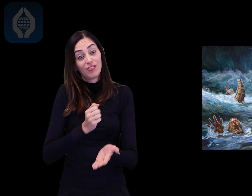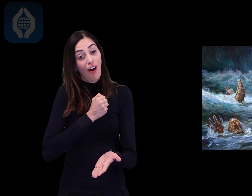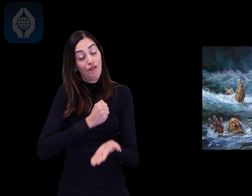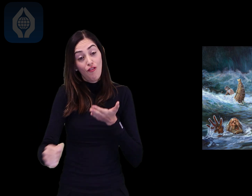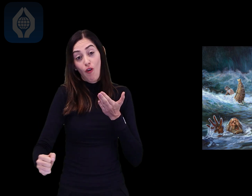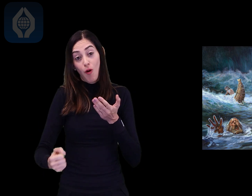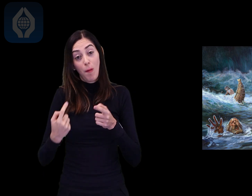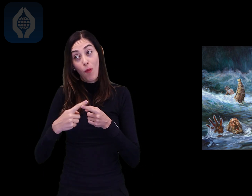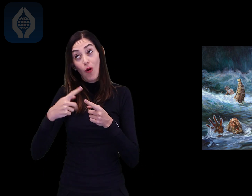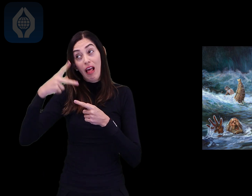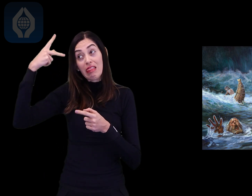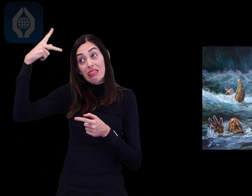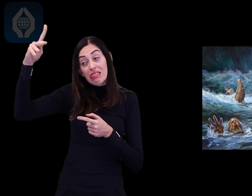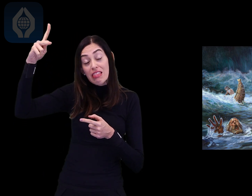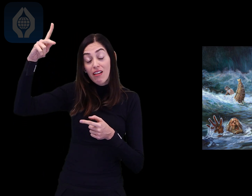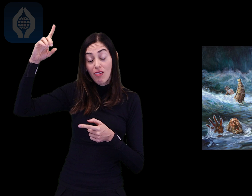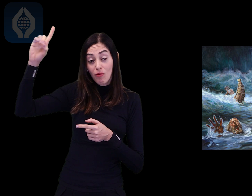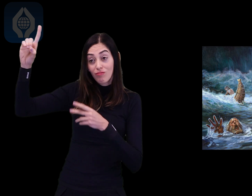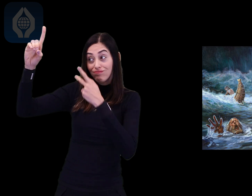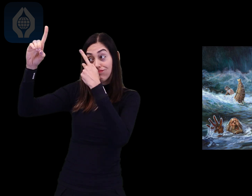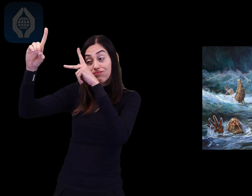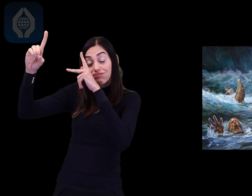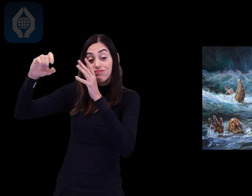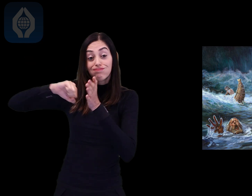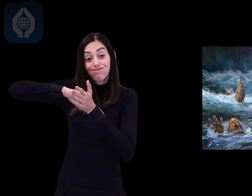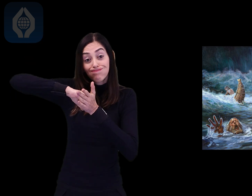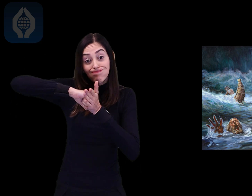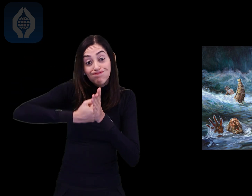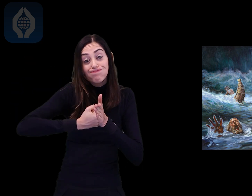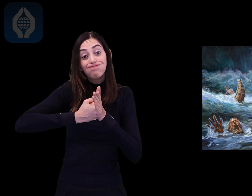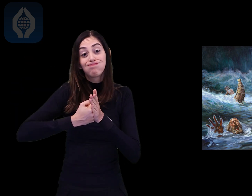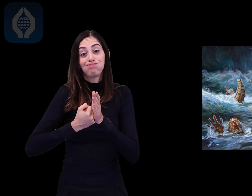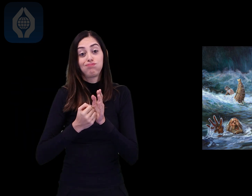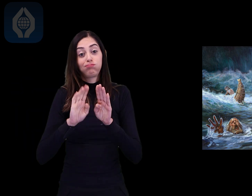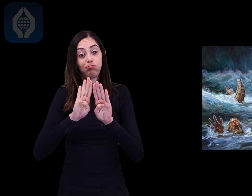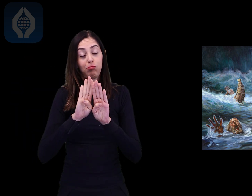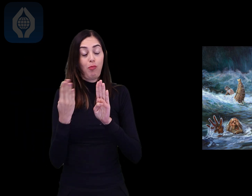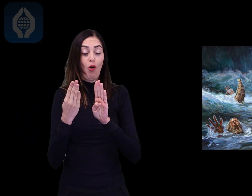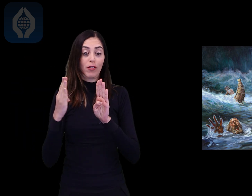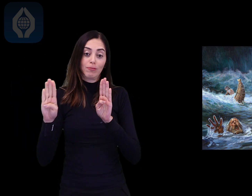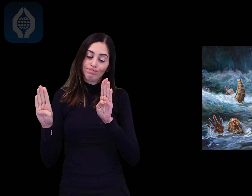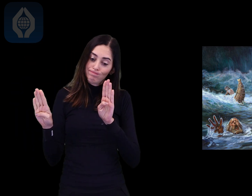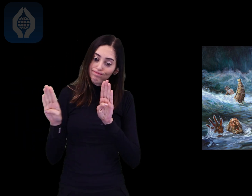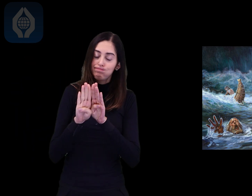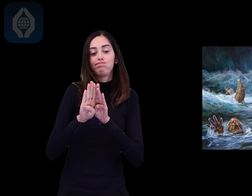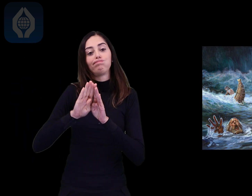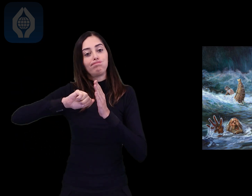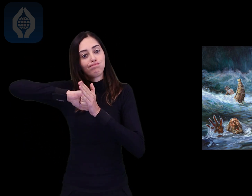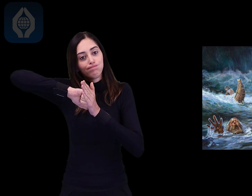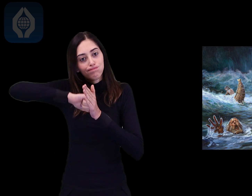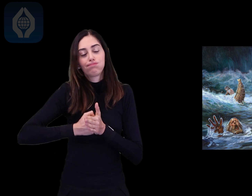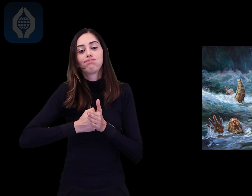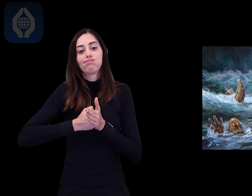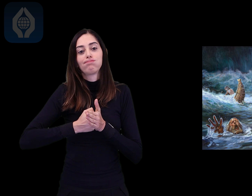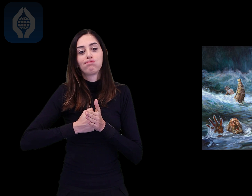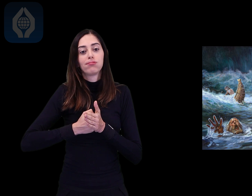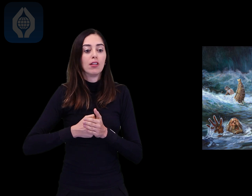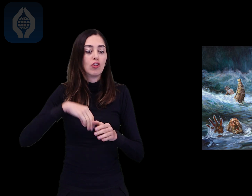porque Deus havia fechado a porta. Não havia outra maneira de que pudessem ser salvos. Os que estavam dentro da arca estavam a